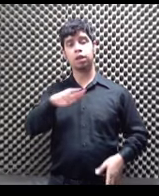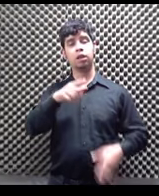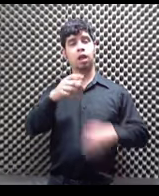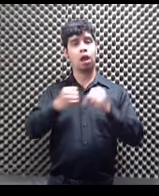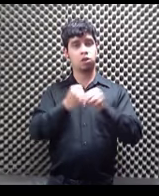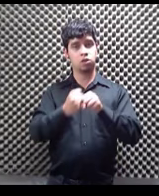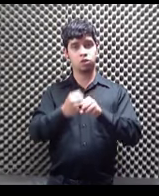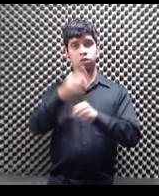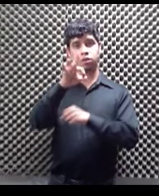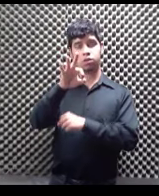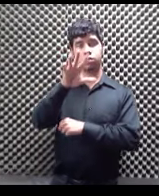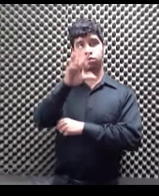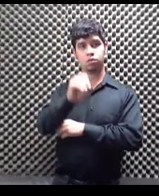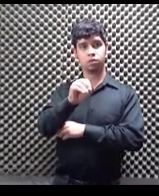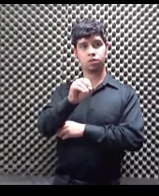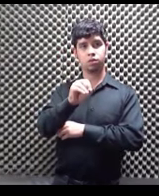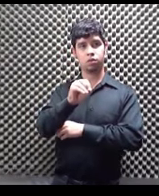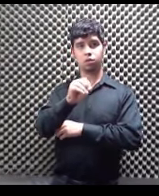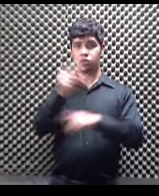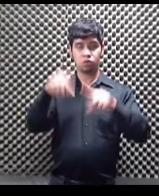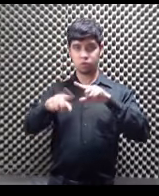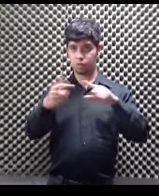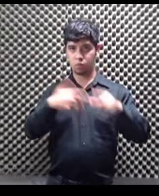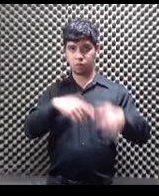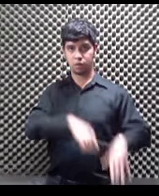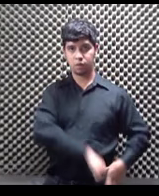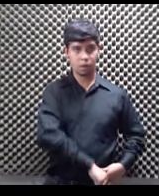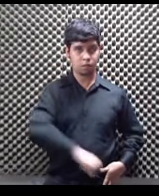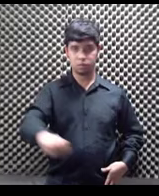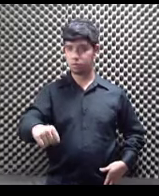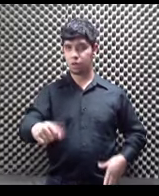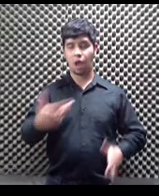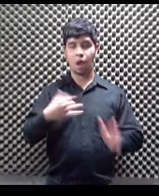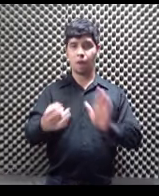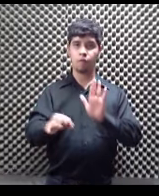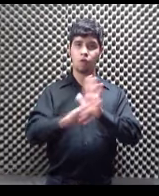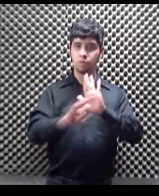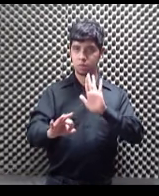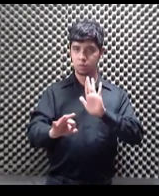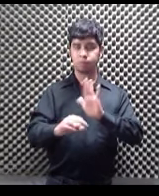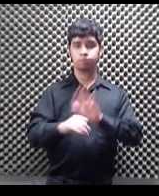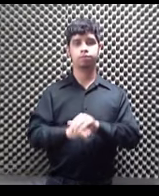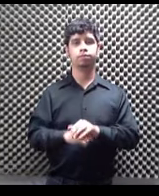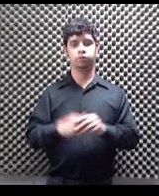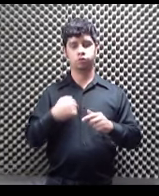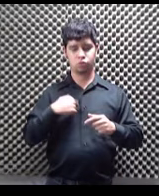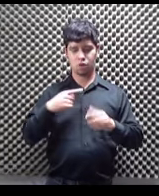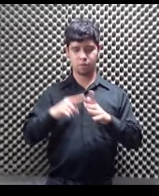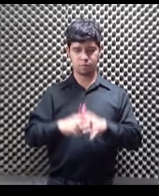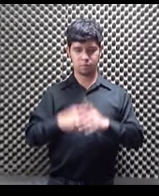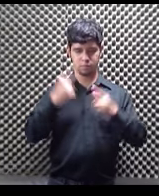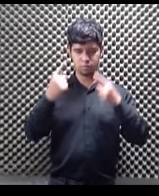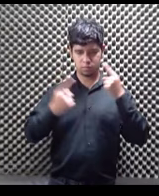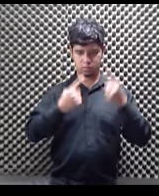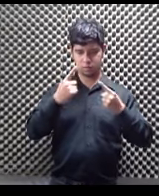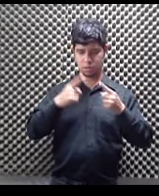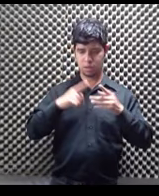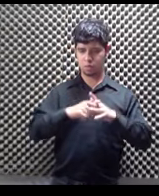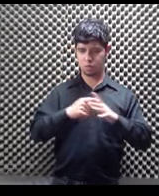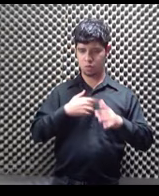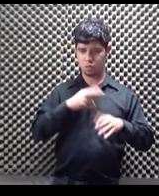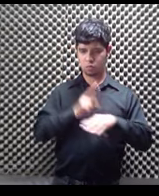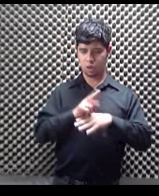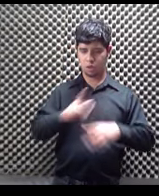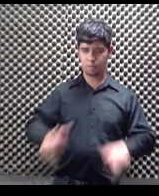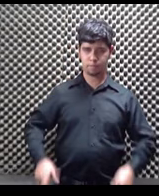1950 no pueden sacar espadas. Claro. Yo al principio pensé usar